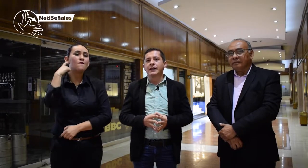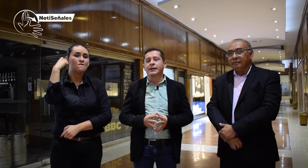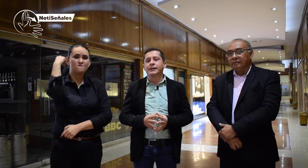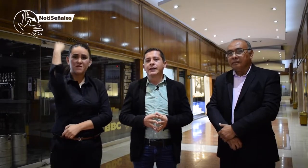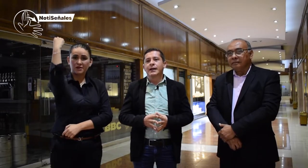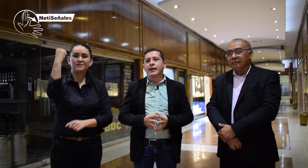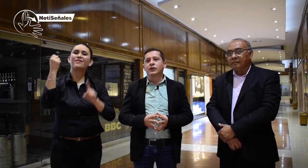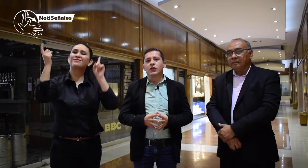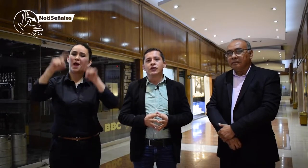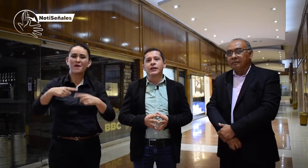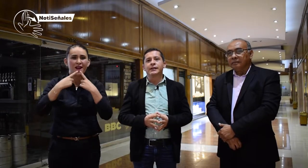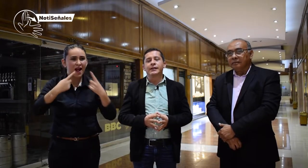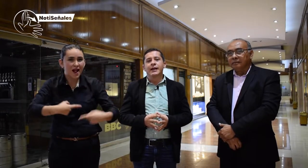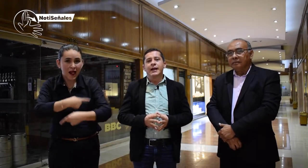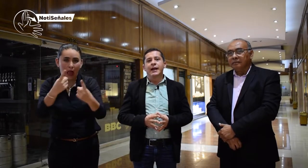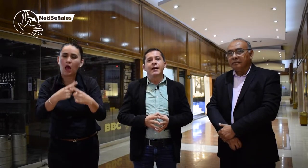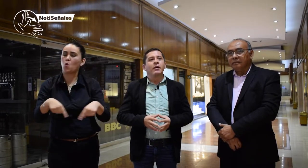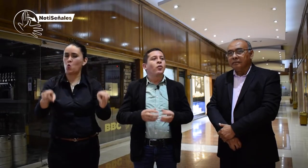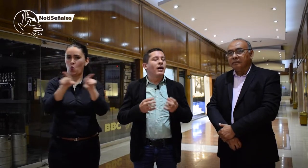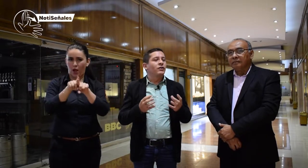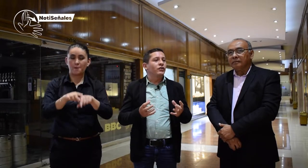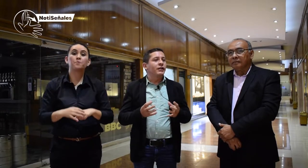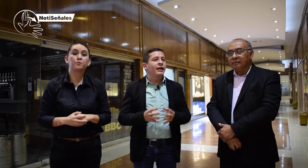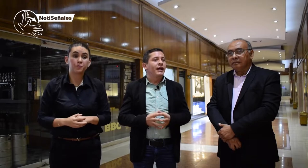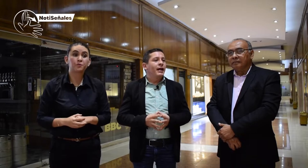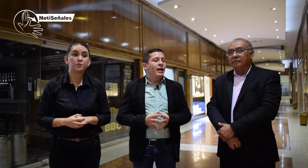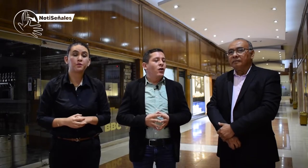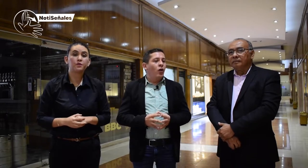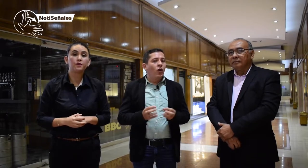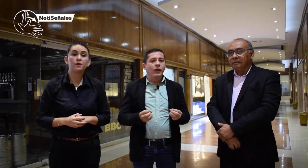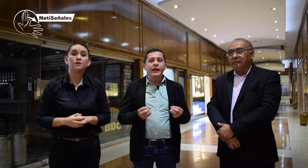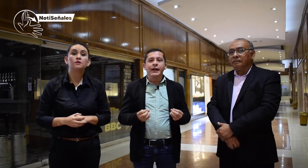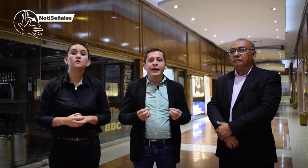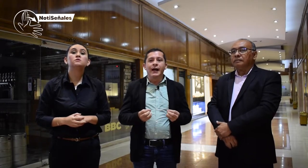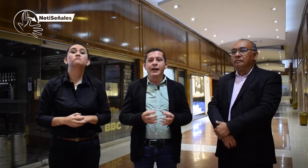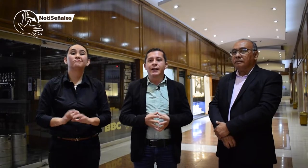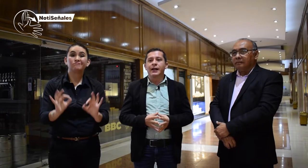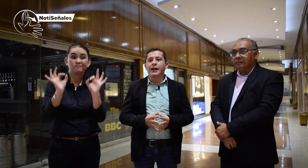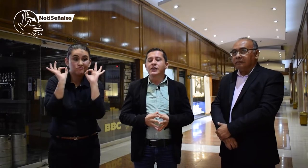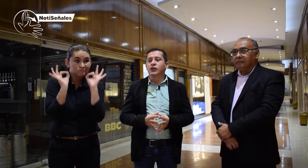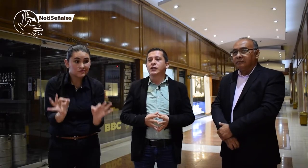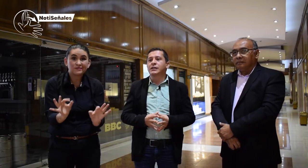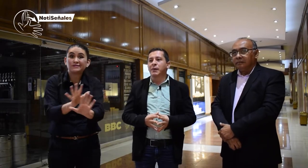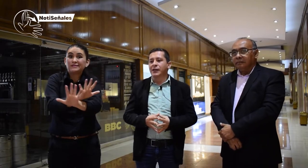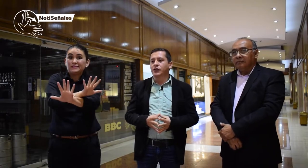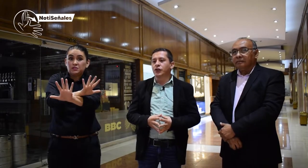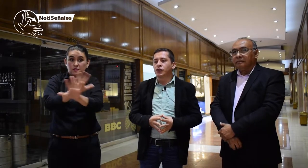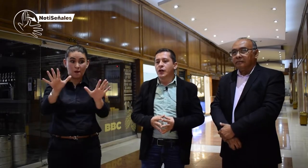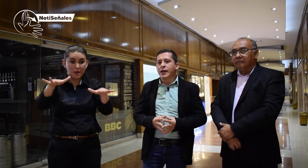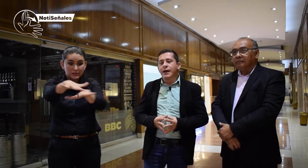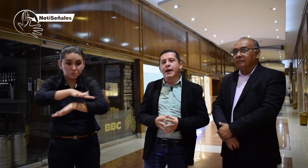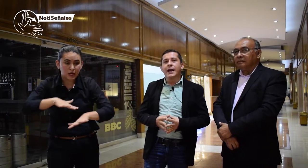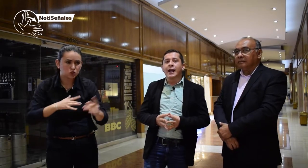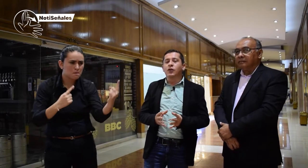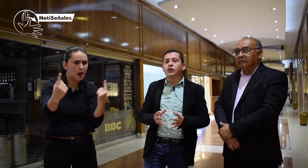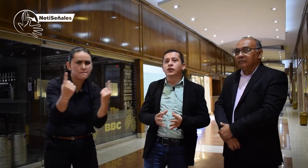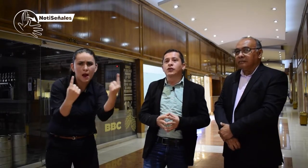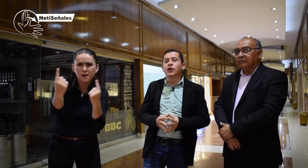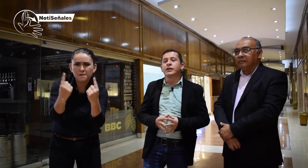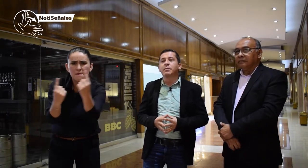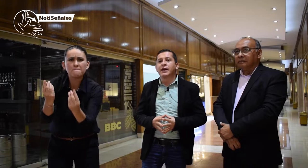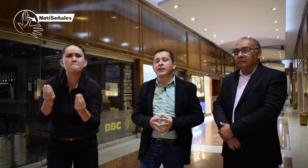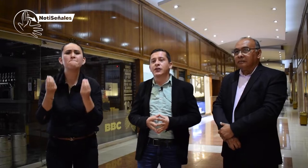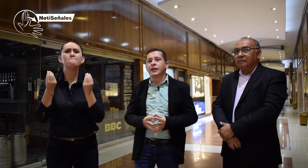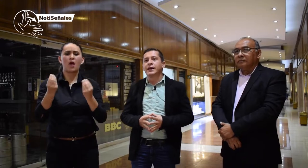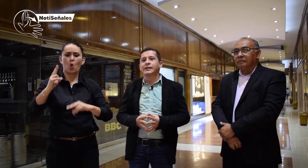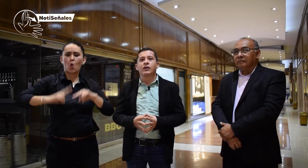Francia Márquez. Entonces, cuando se logren generar estos espacios en la